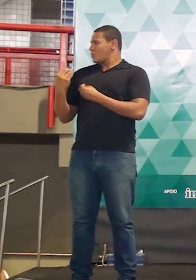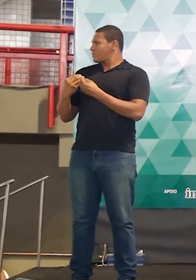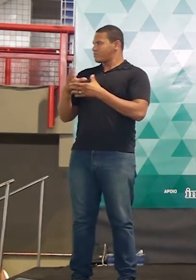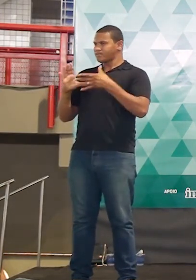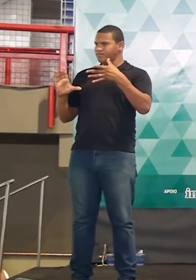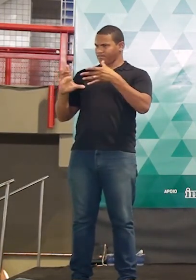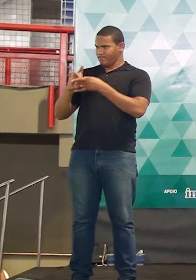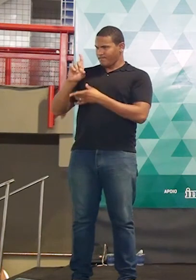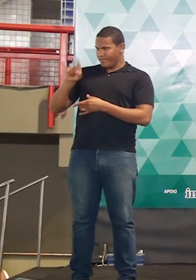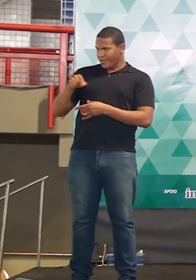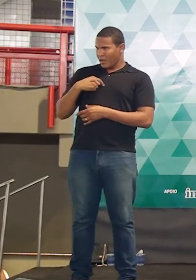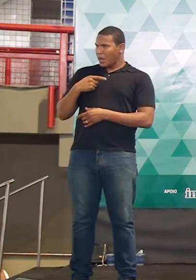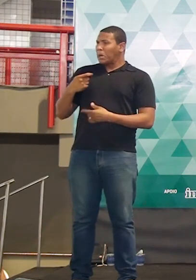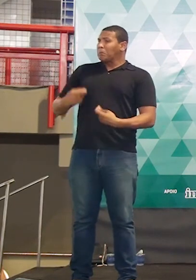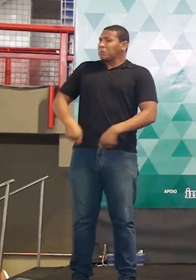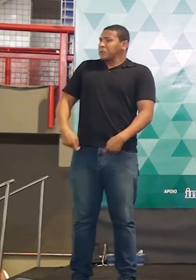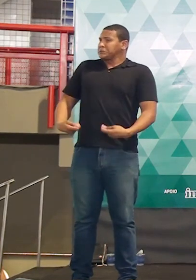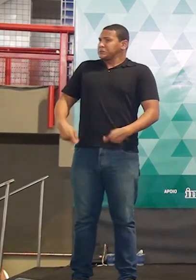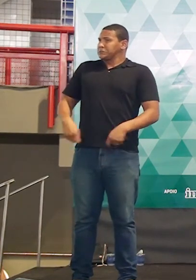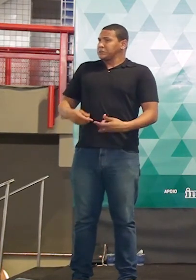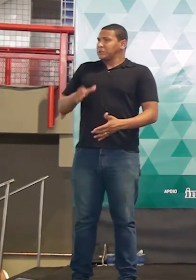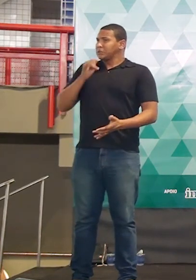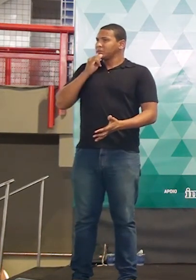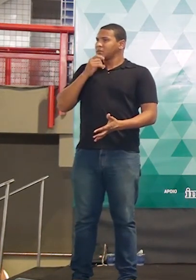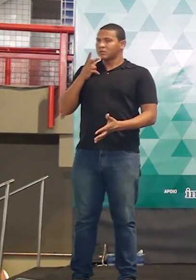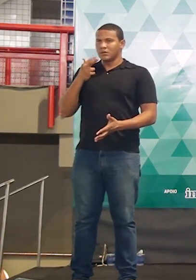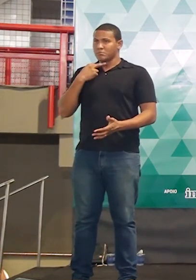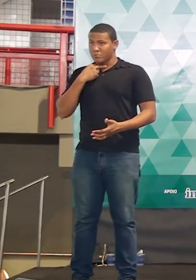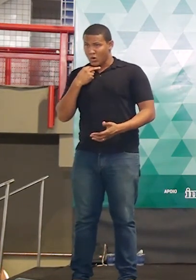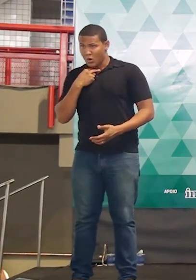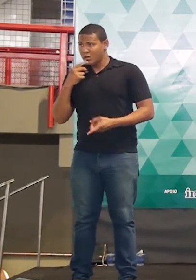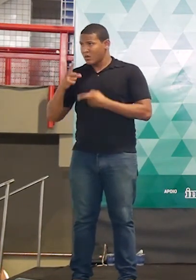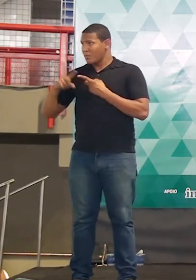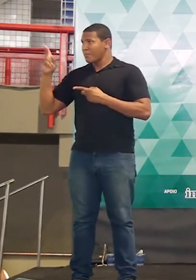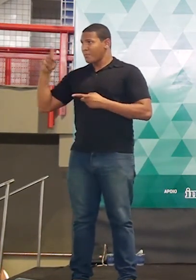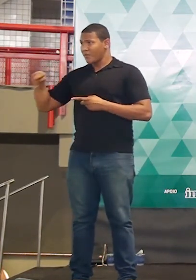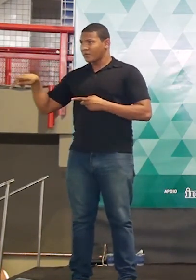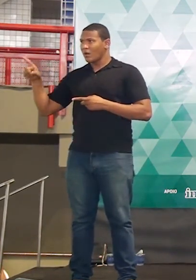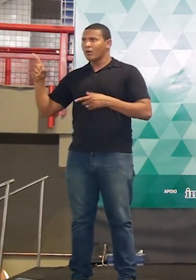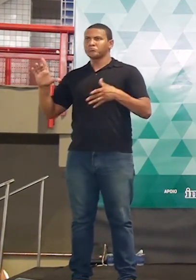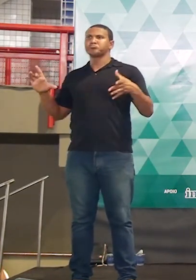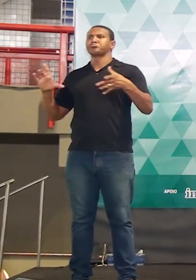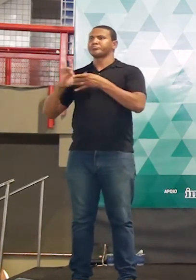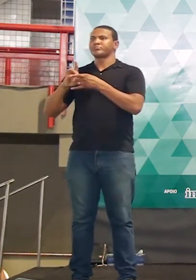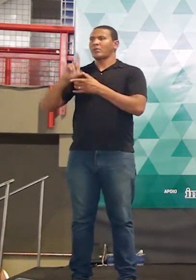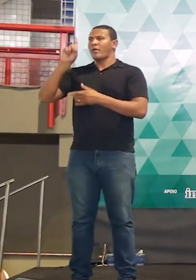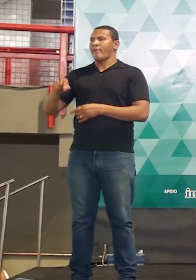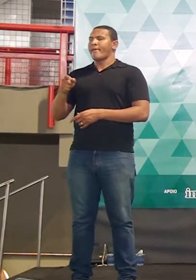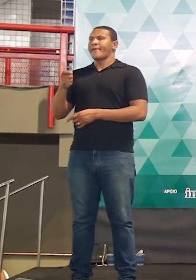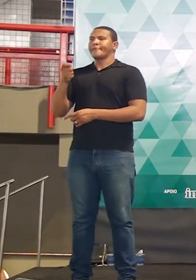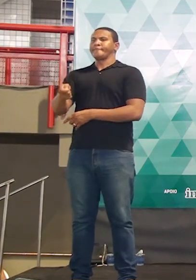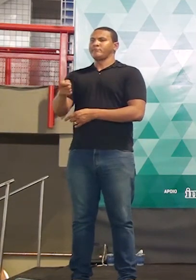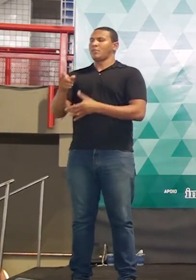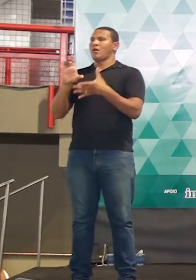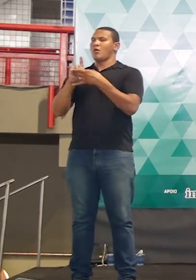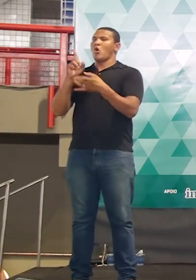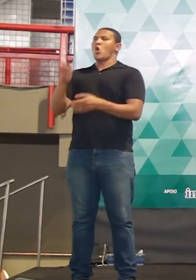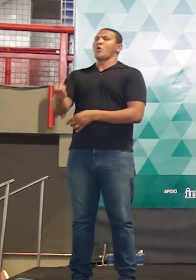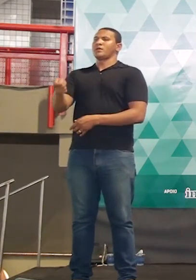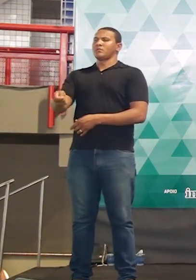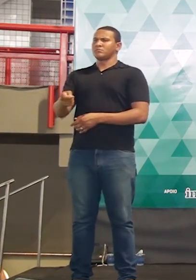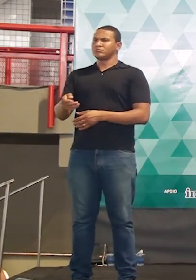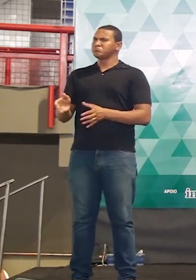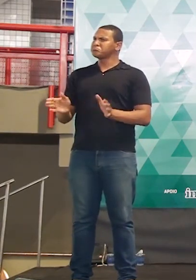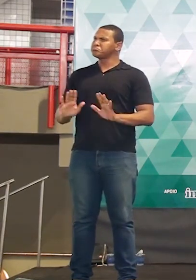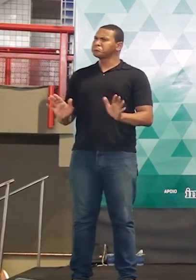tem uma precisão. Eu não posso, e nenhum professor pode dizer, o conector tem que ser esse. Por quê? Porque tem uma